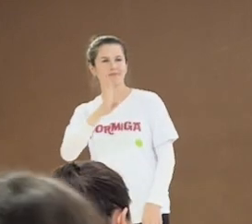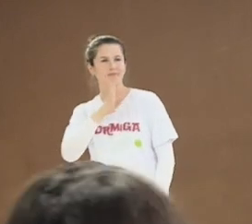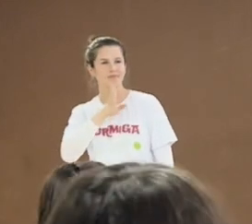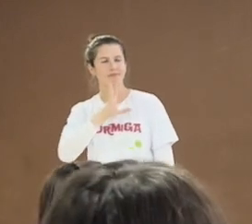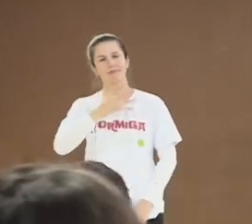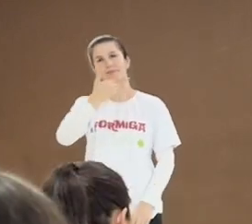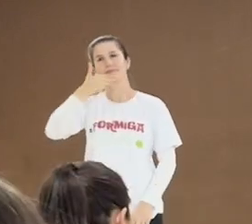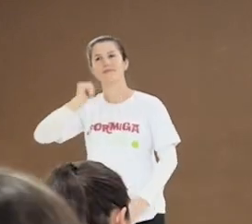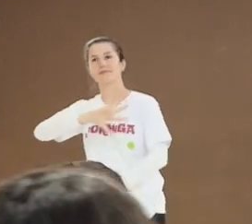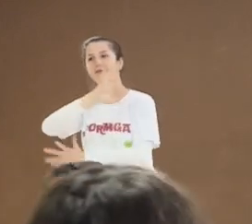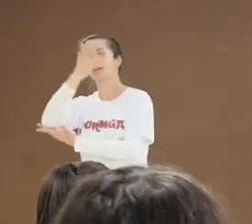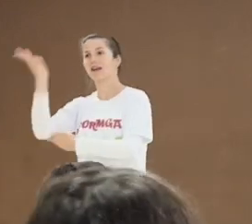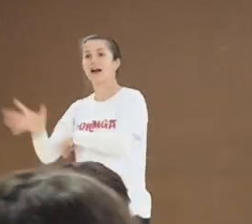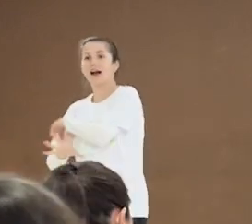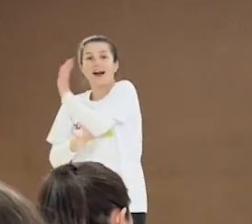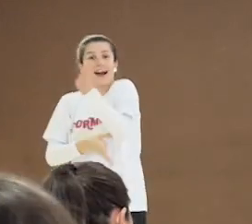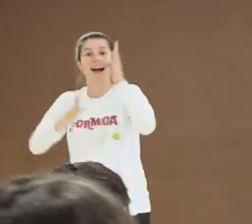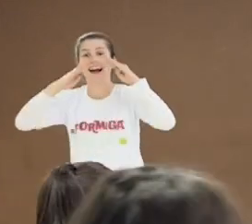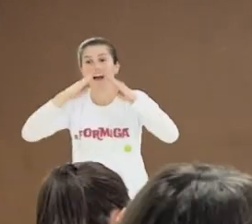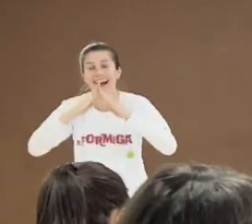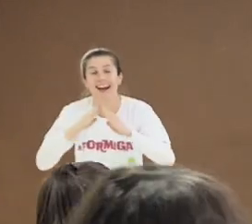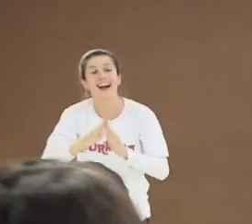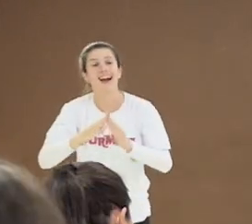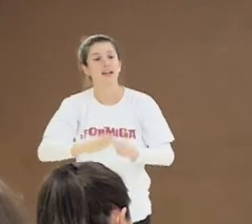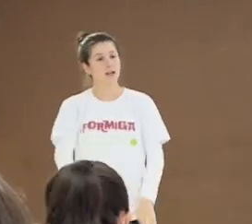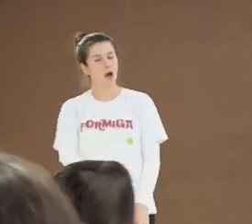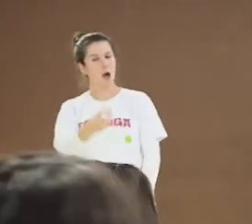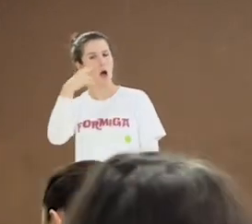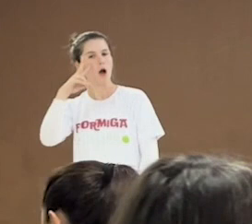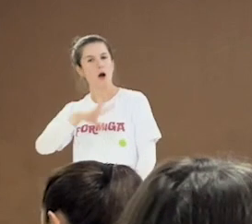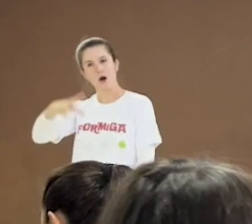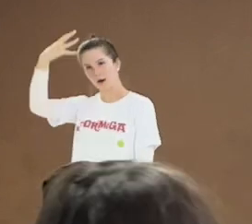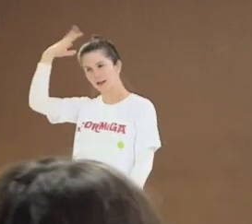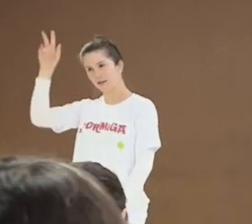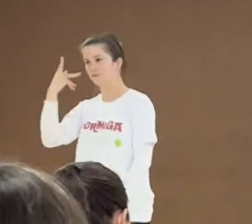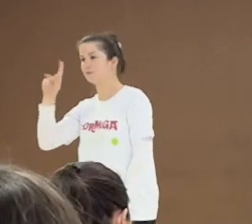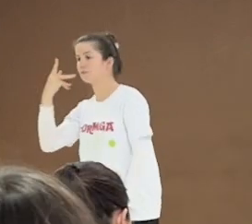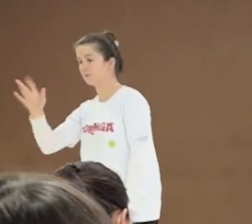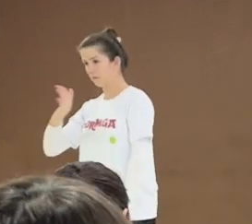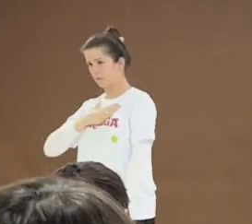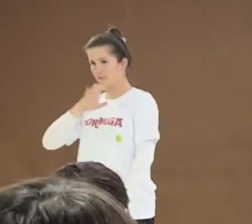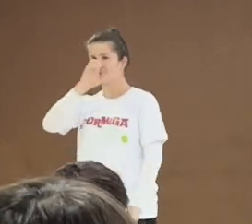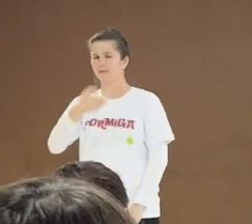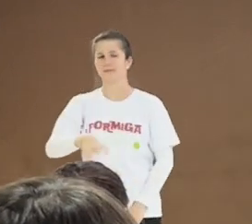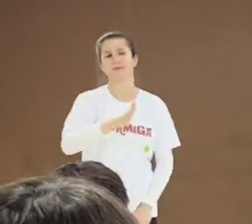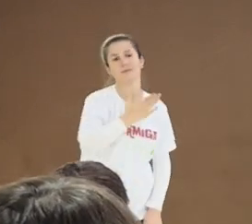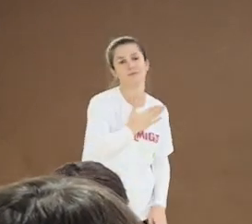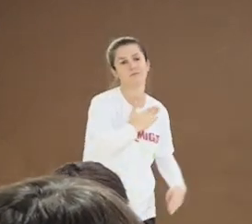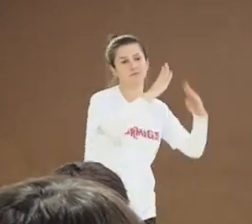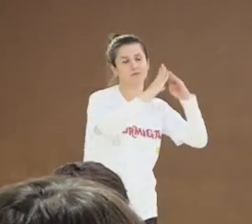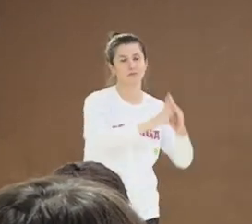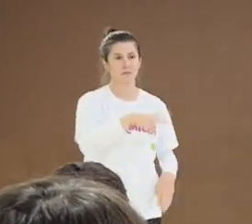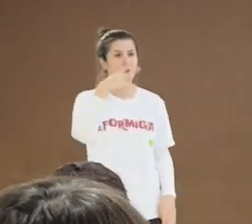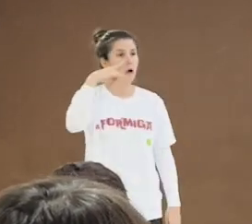imagina, grandão. Finalmente vamos ter uma casa. Olha só, rainha, por que você não faz a sua e eu a minha? Não dá, grandão. Olha o